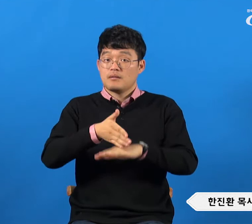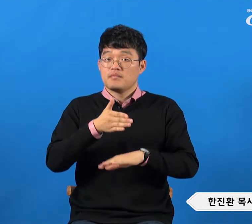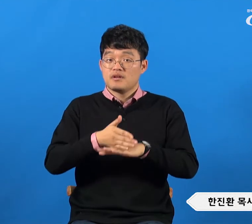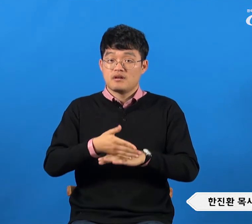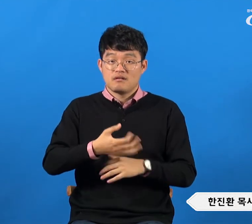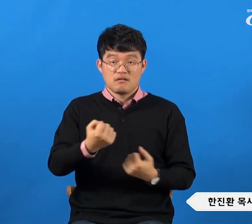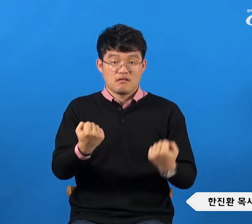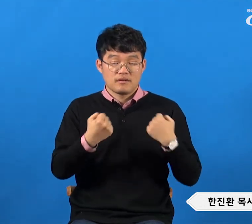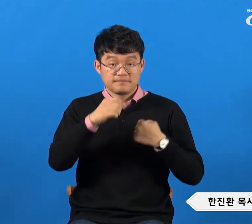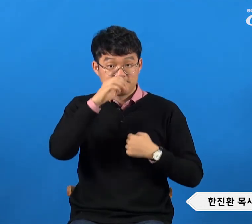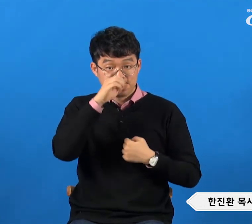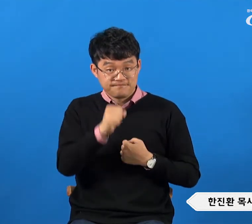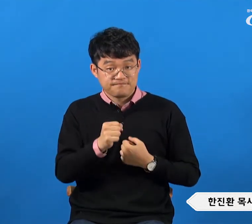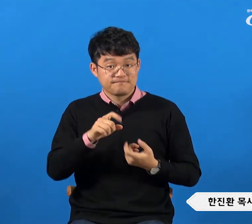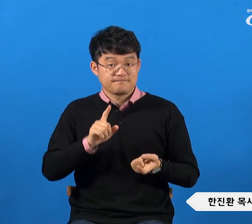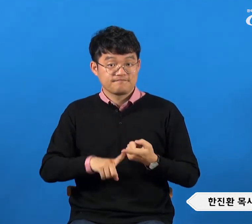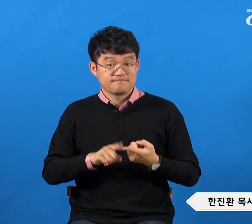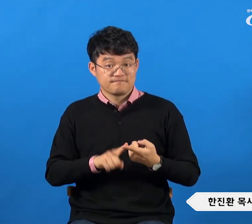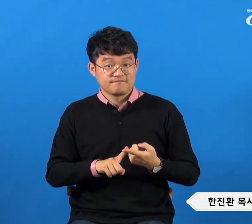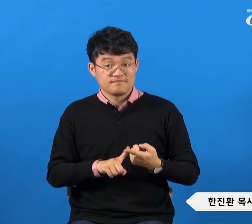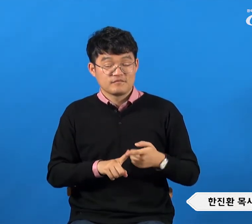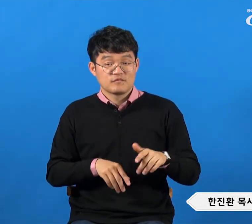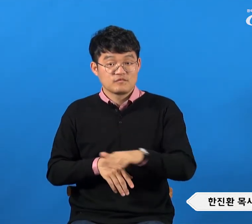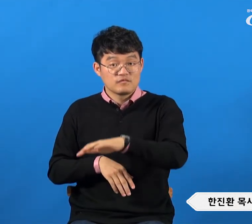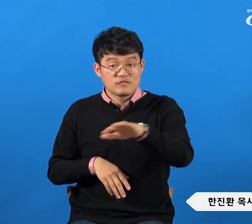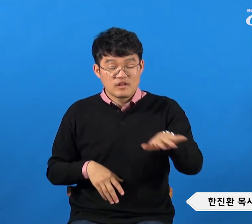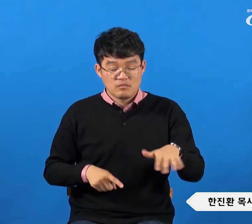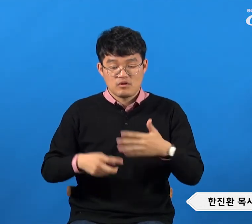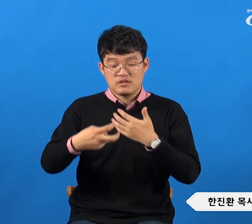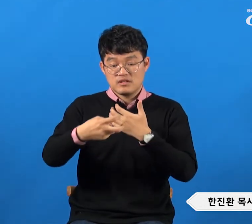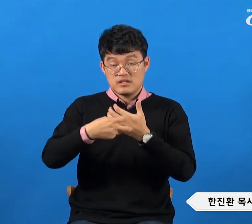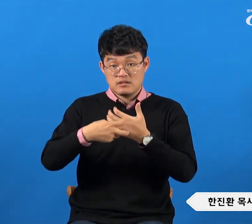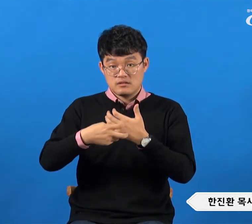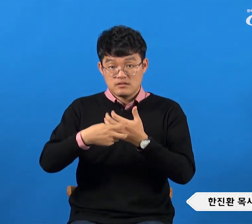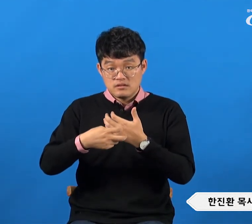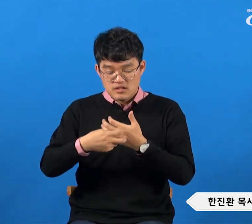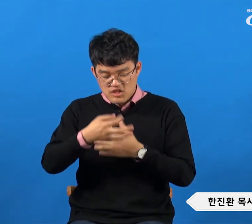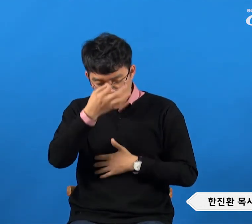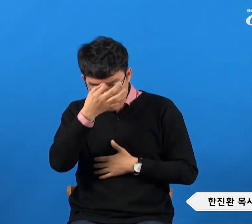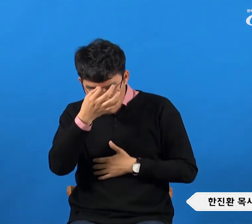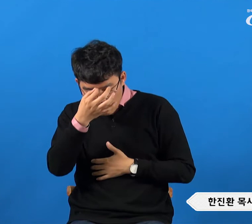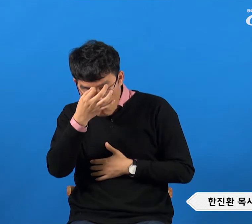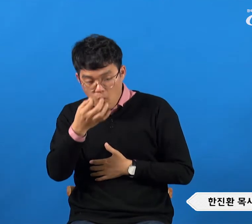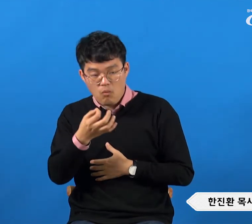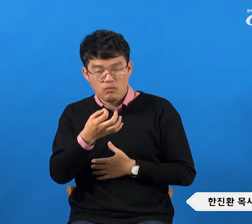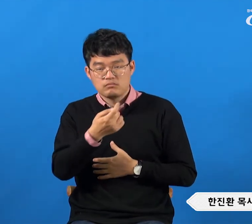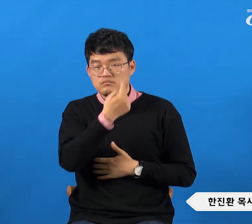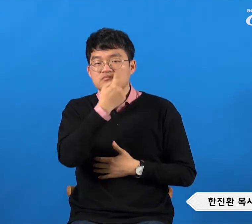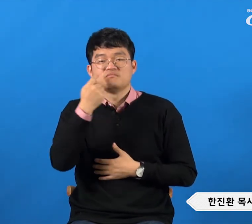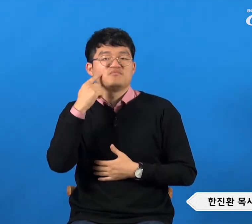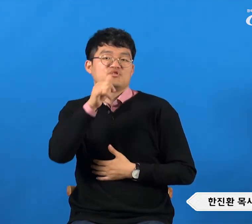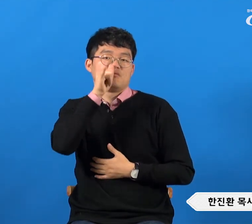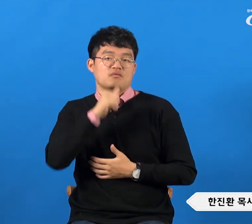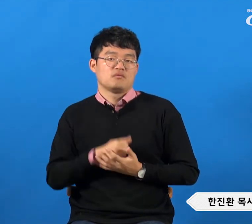감사가 건강에 좋다 하는 것은 이 의학적으로도 충분히 증명된 사실입니다.